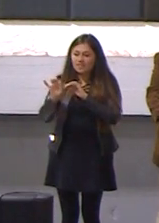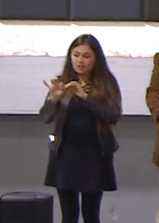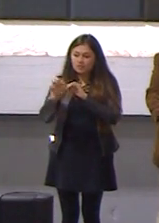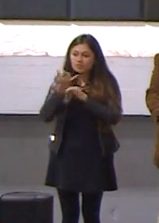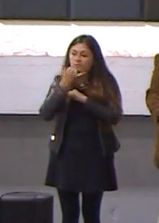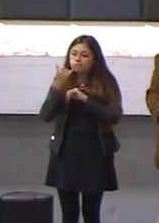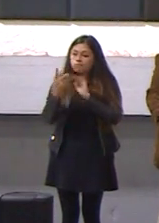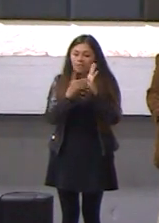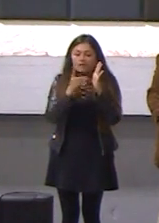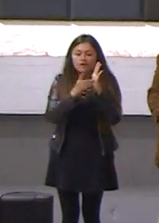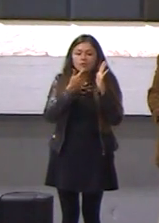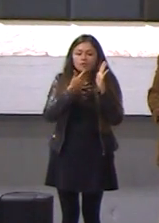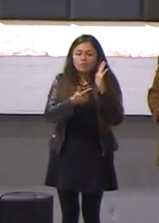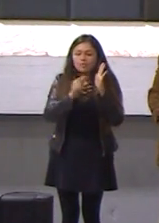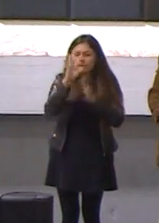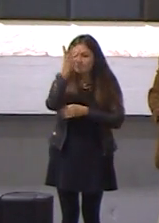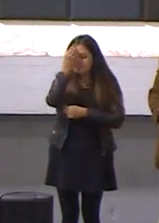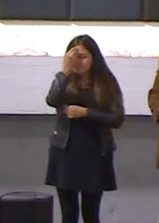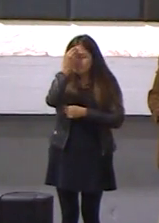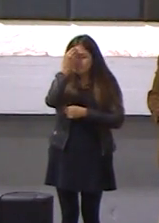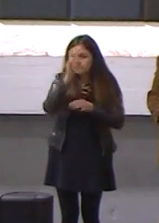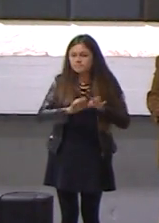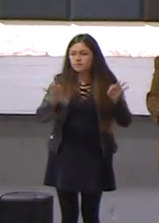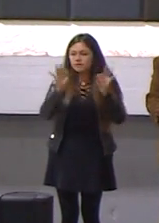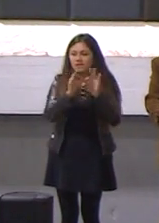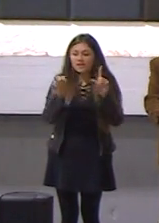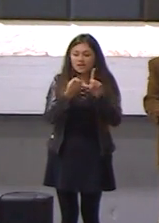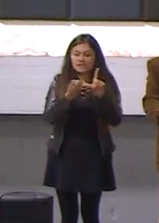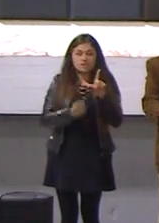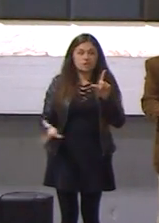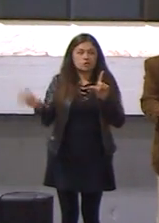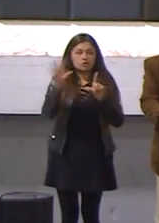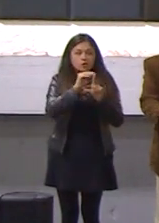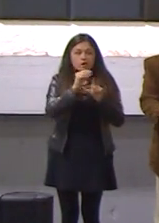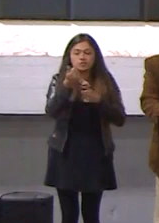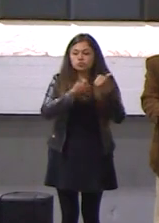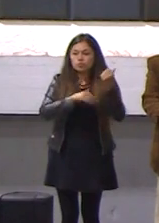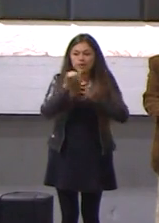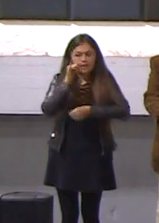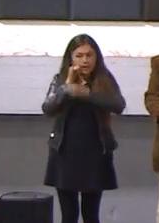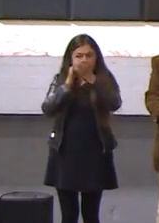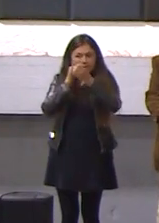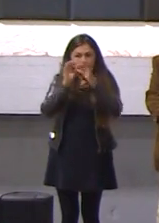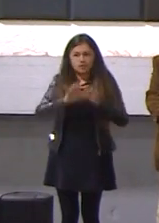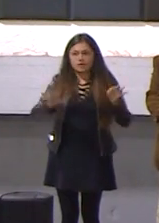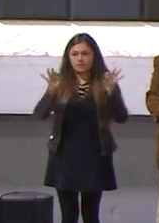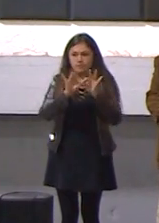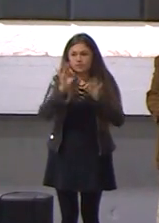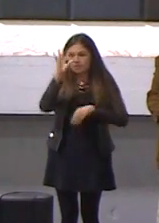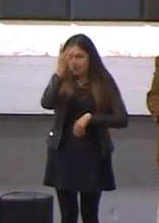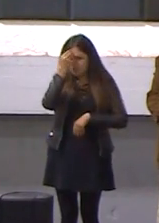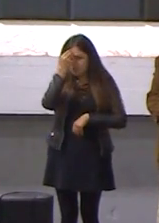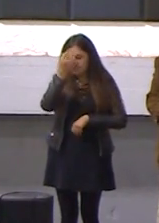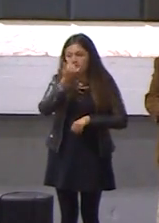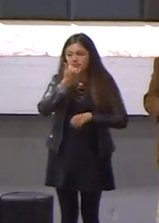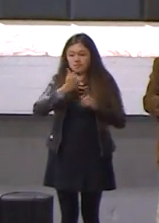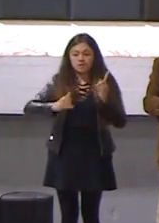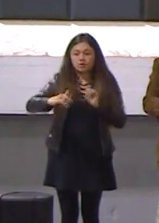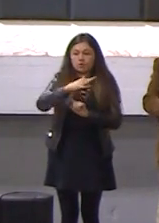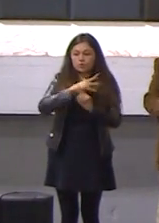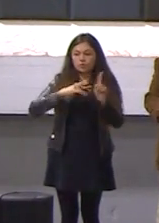que la disciplina fundante de las licenciaturas va a ser la pedagogía y va a ser en el contexto de la